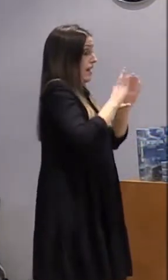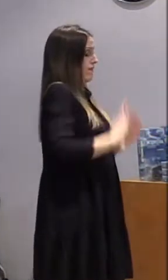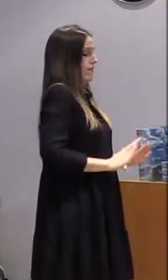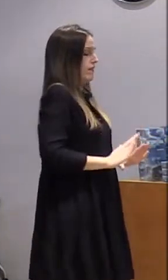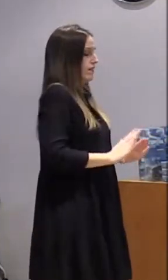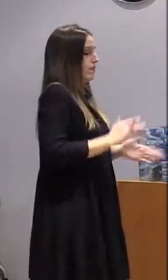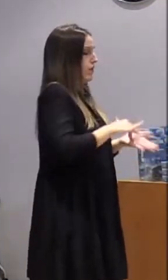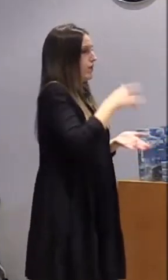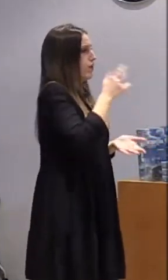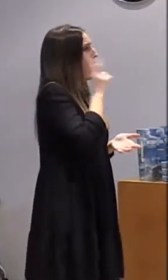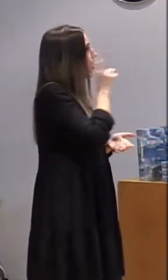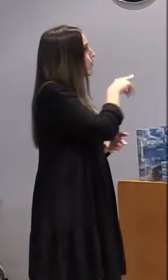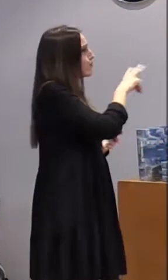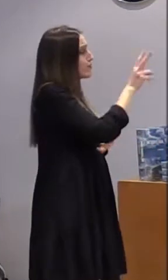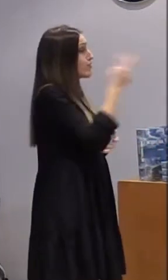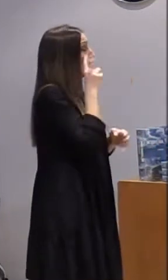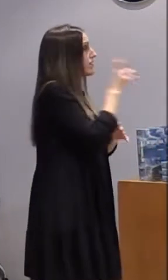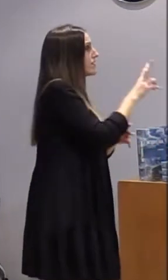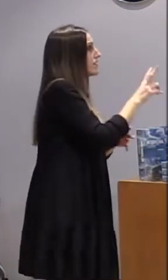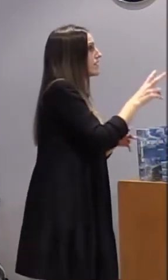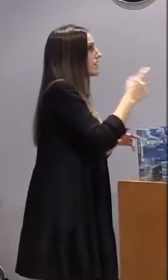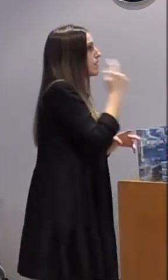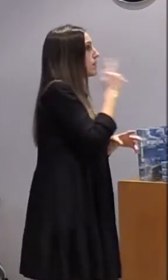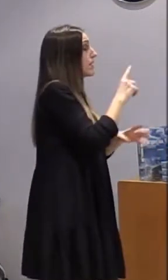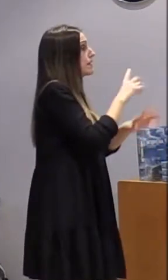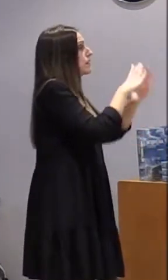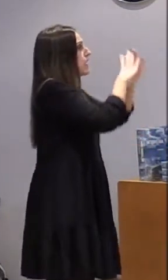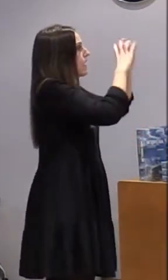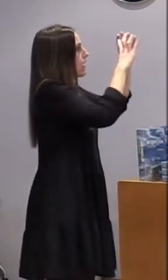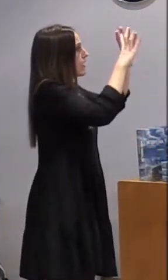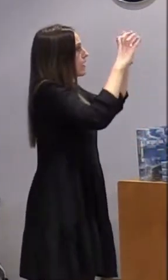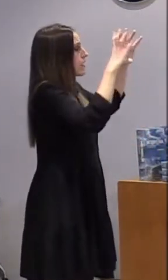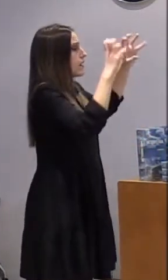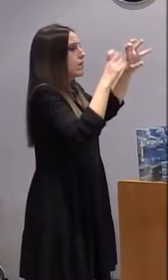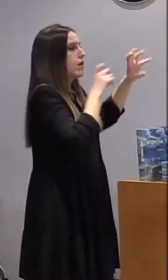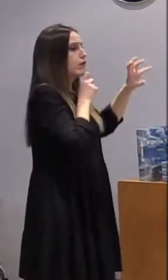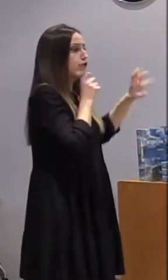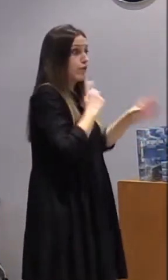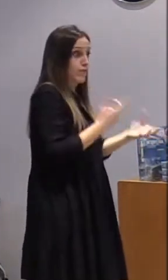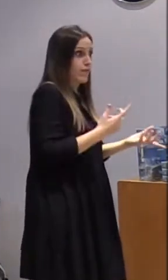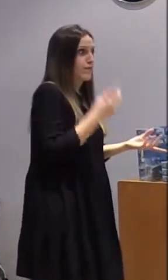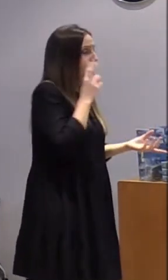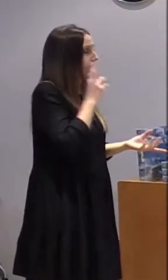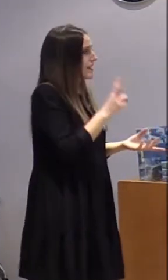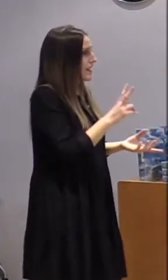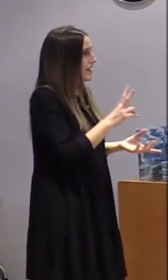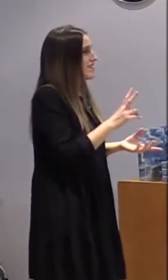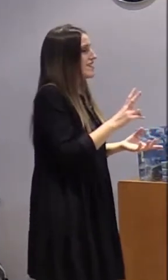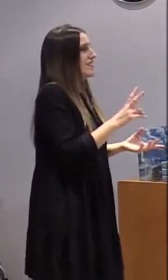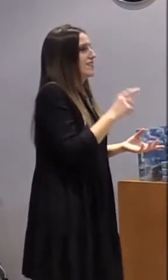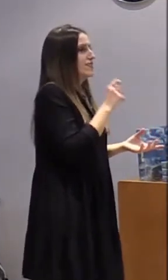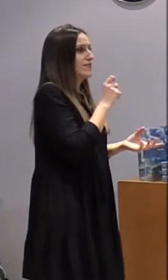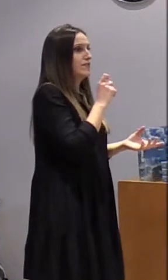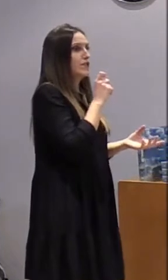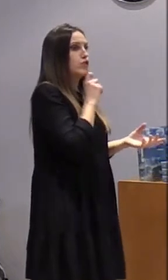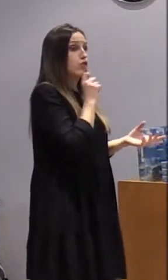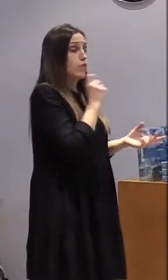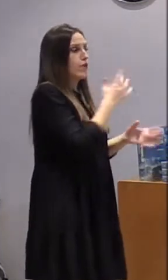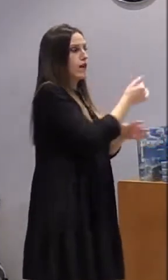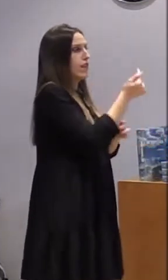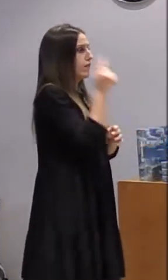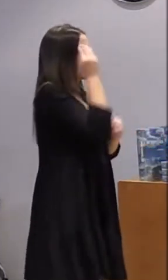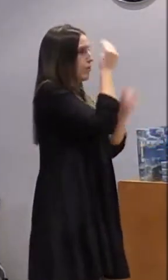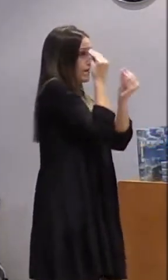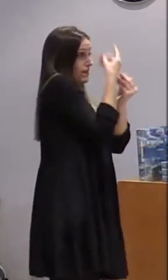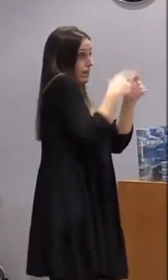museo, miréis estos cuadros de otra manera, cada uno con su manera de pensar, pero de otra manera.